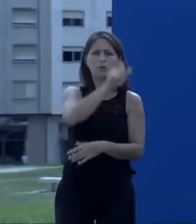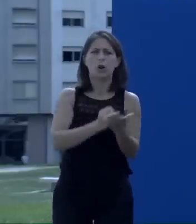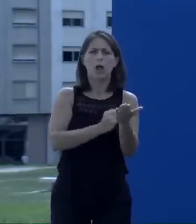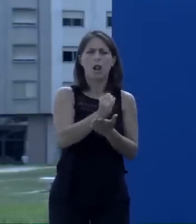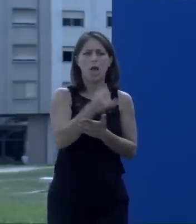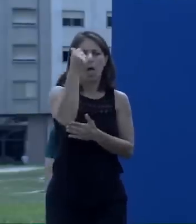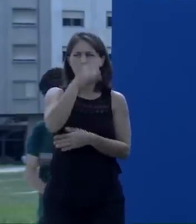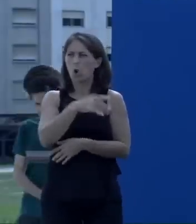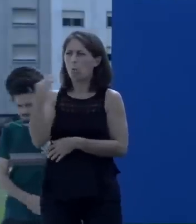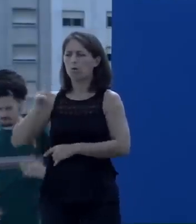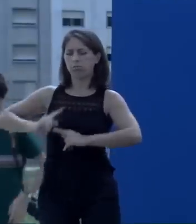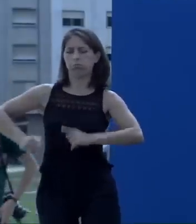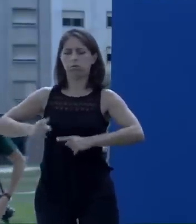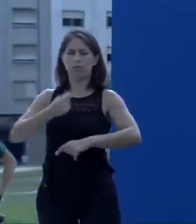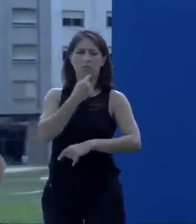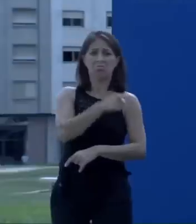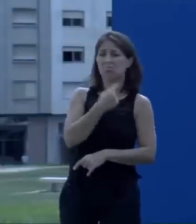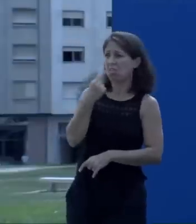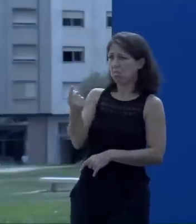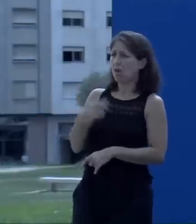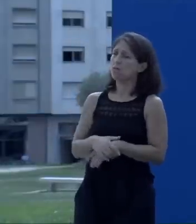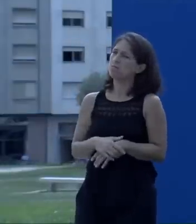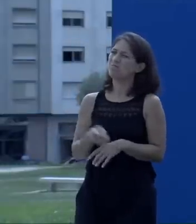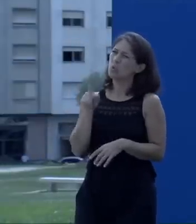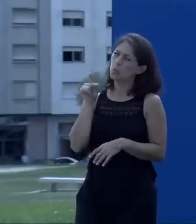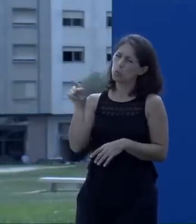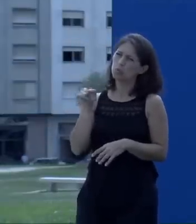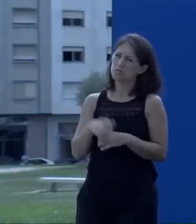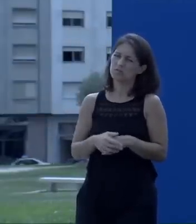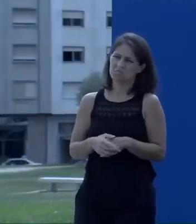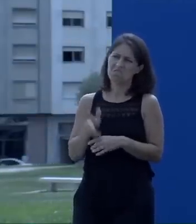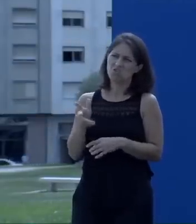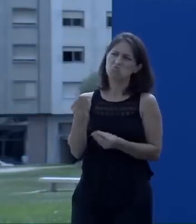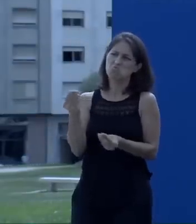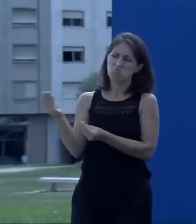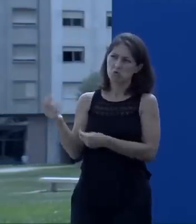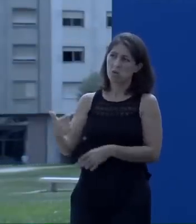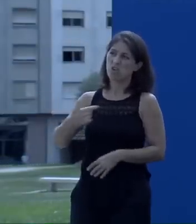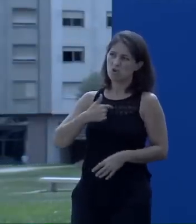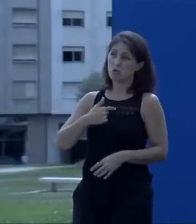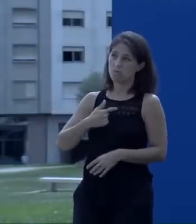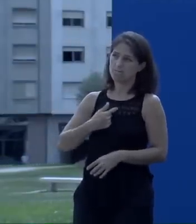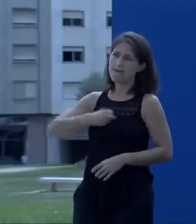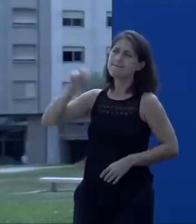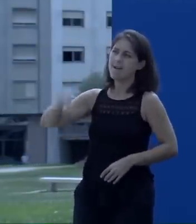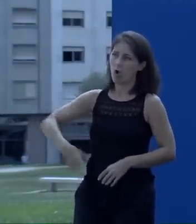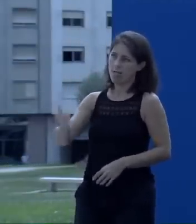E o labrego decía o cacique: "Vostede ten moito dereito, pero eu teñolle razón. E iso é o que